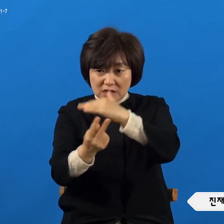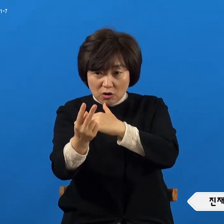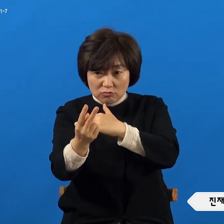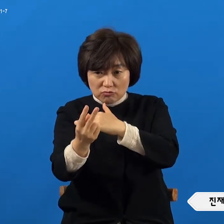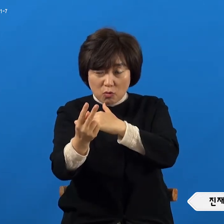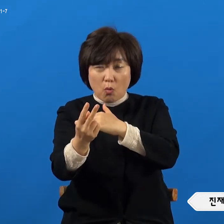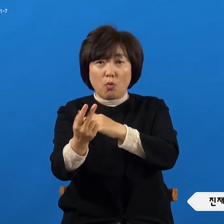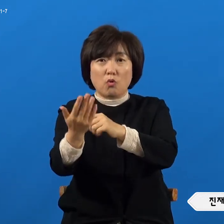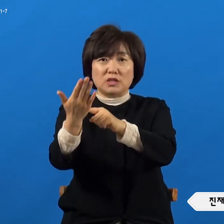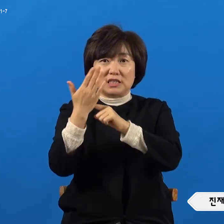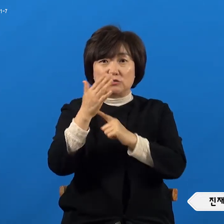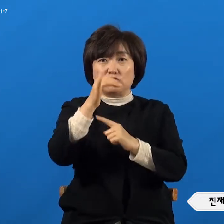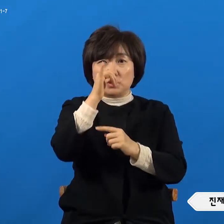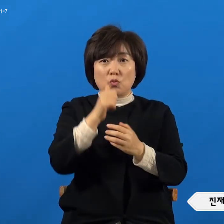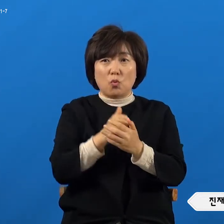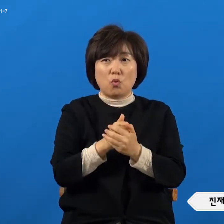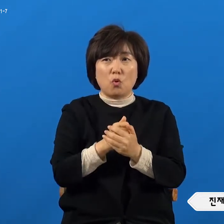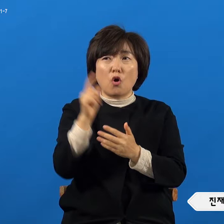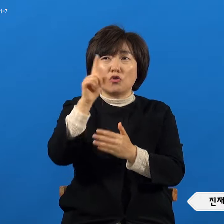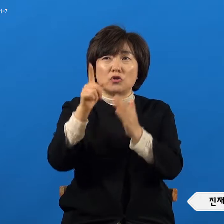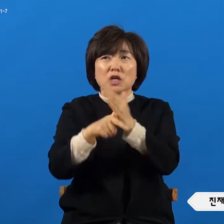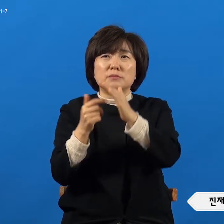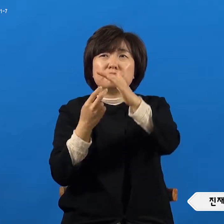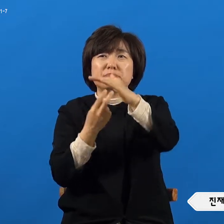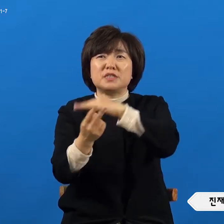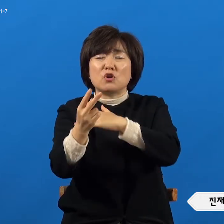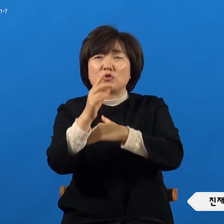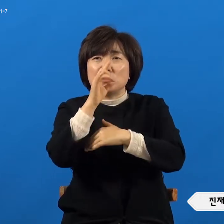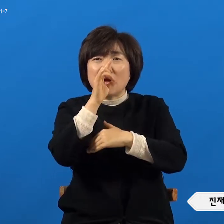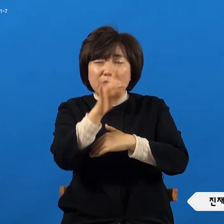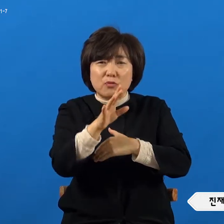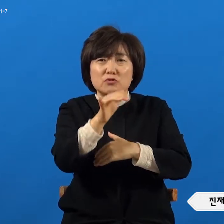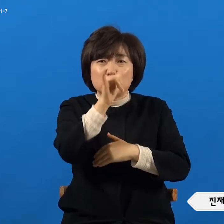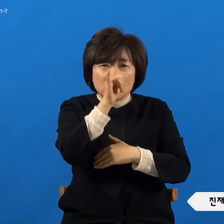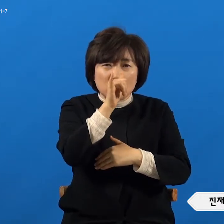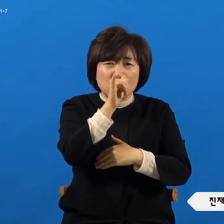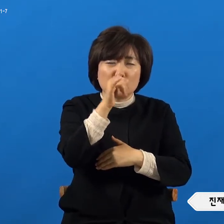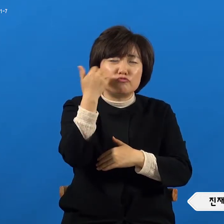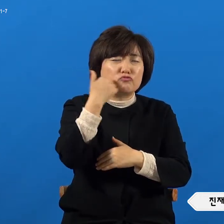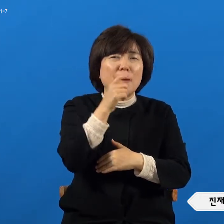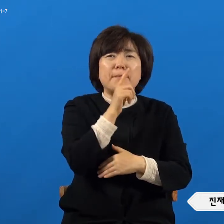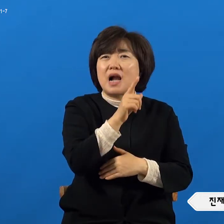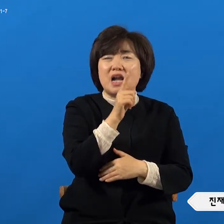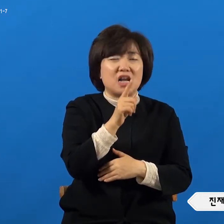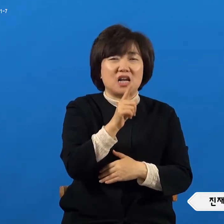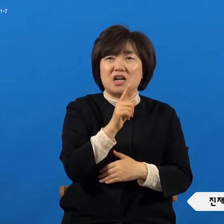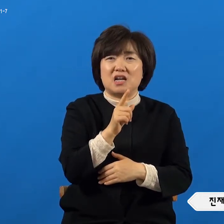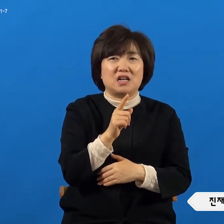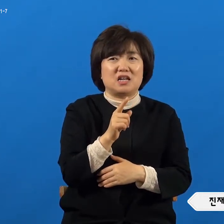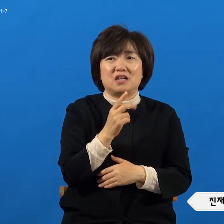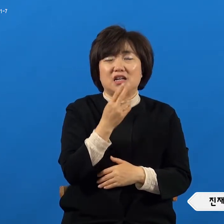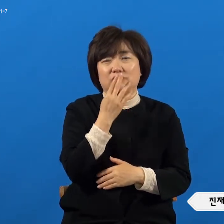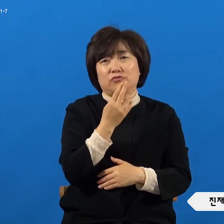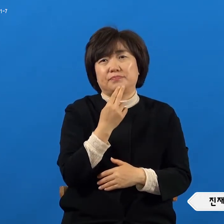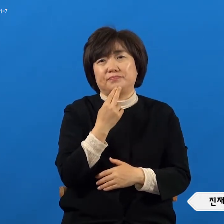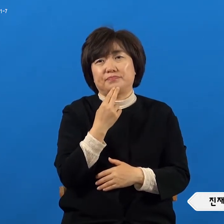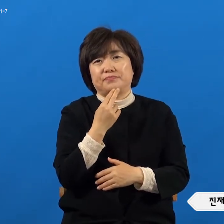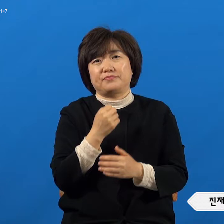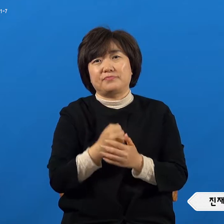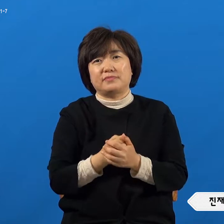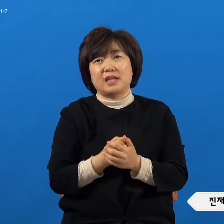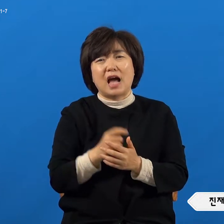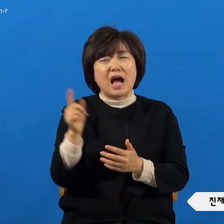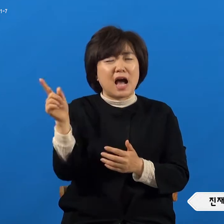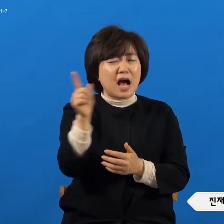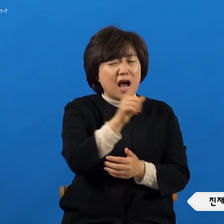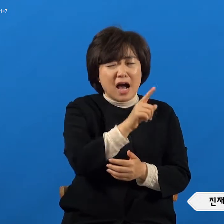있고 그렇지 못할 수도 있고 누구도 장담할 수 없는 비전의 출처는 그냥 아무런